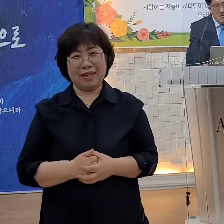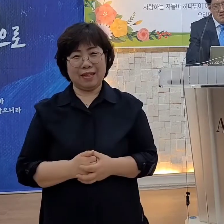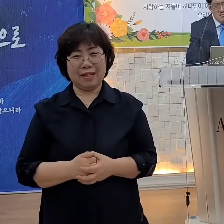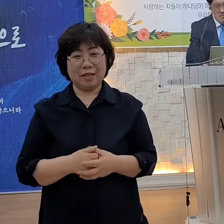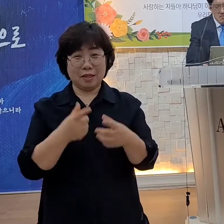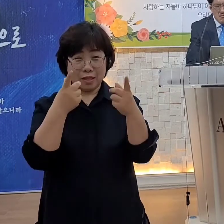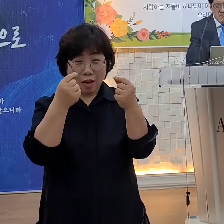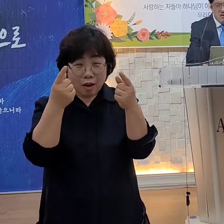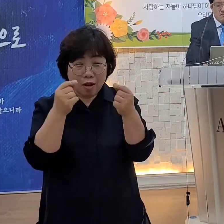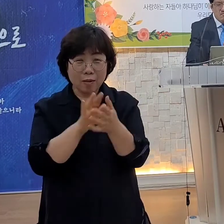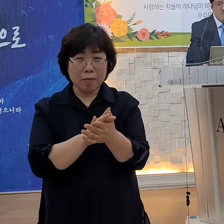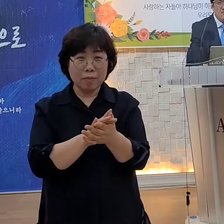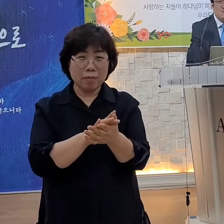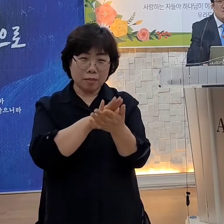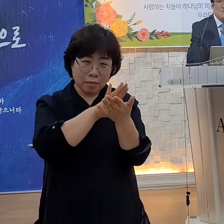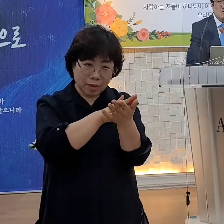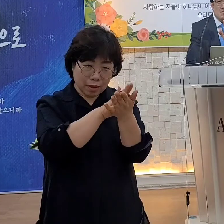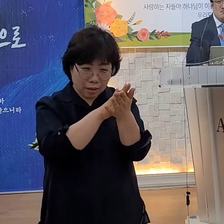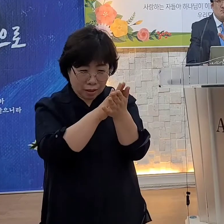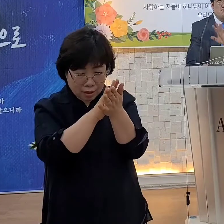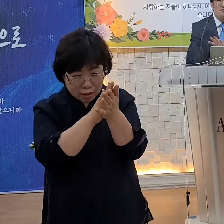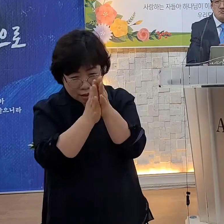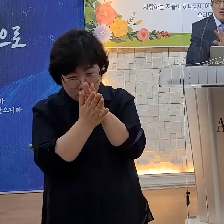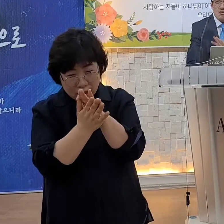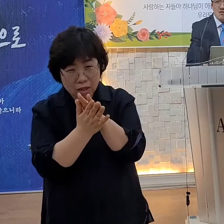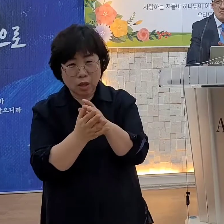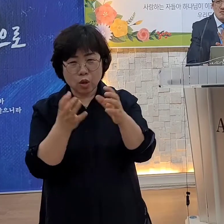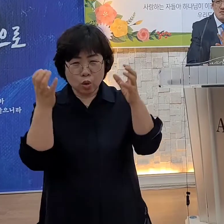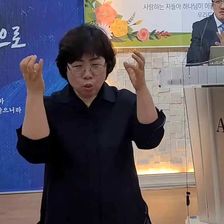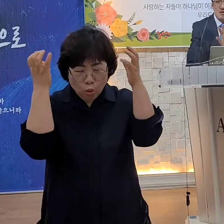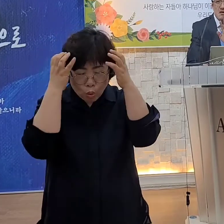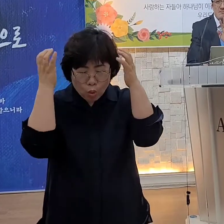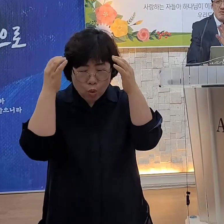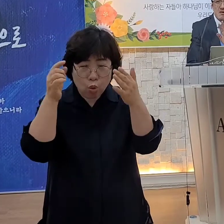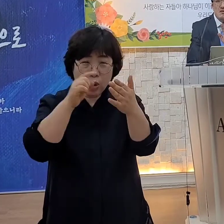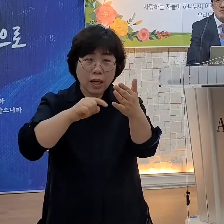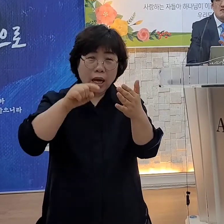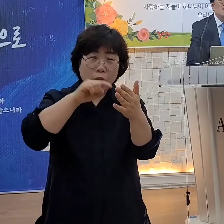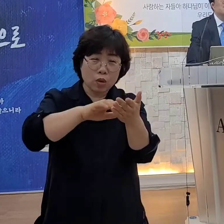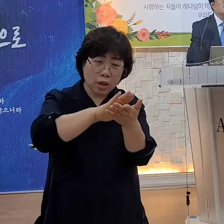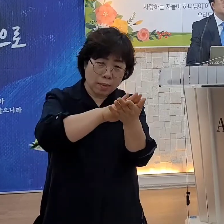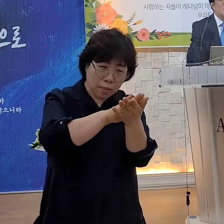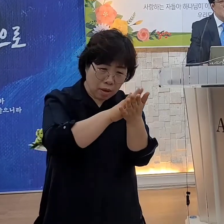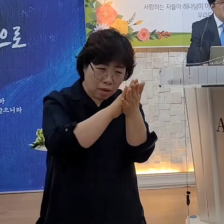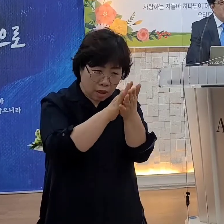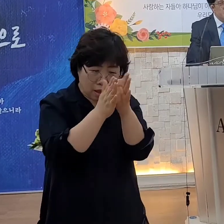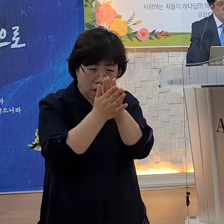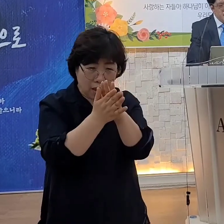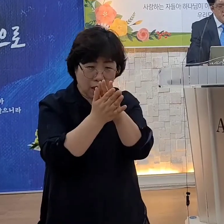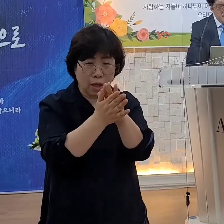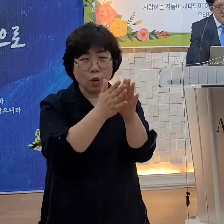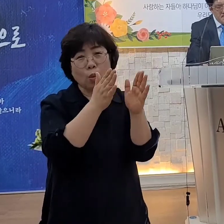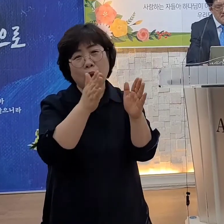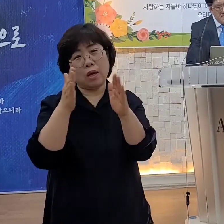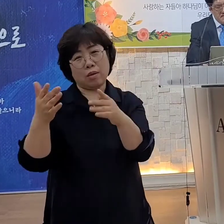여러분, 이런 모습이 바로 이 고통 속에서 변화되어 가는 과정이라는 거예요.